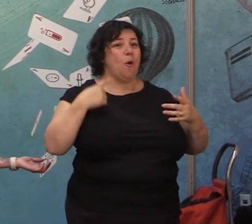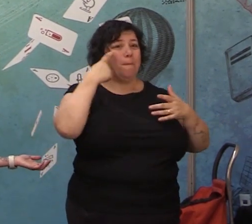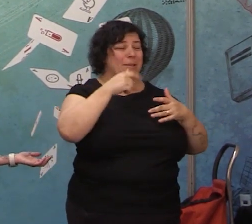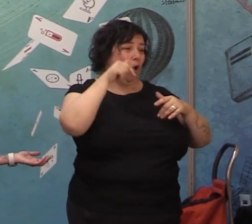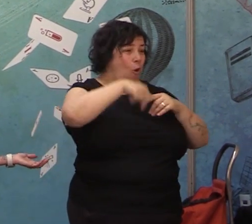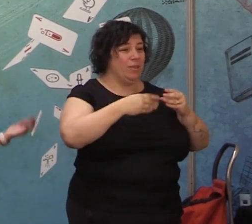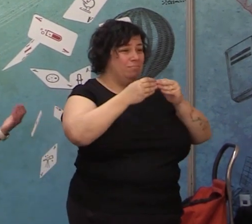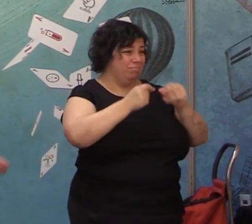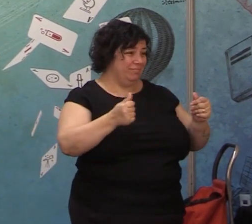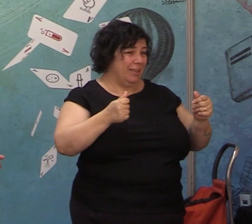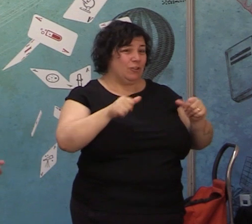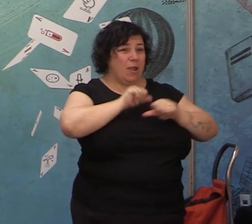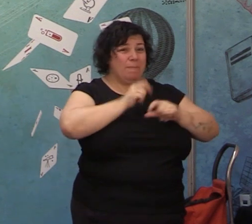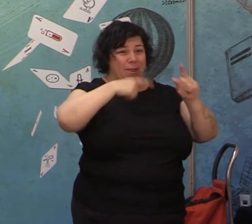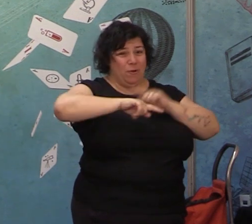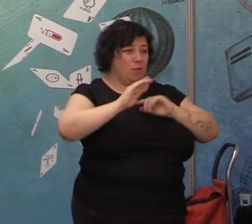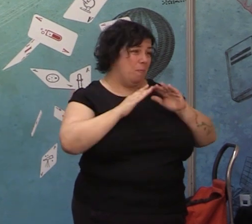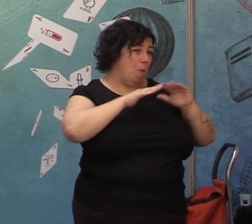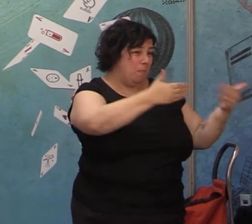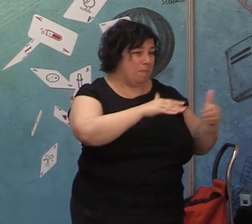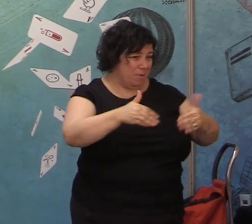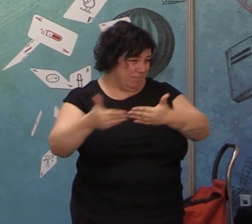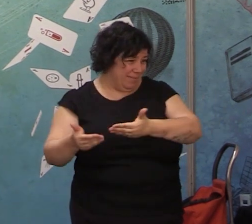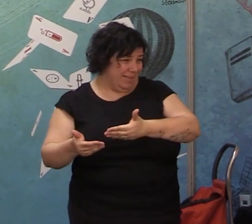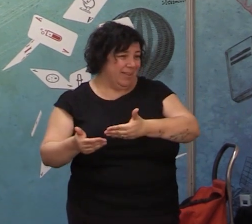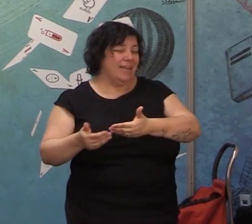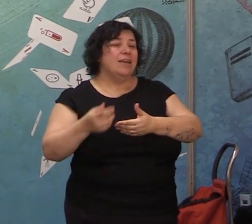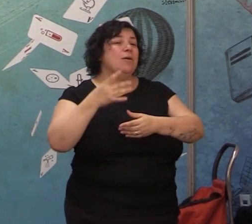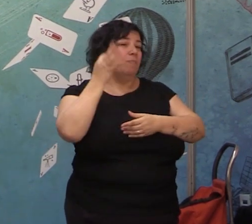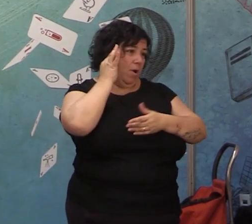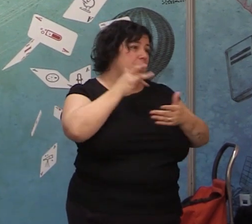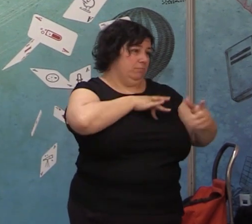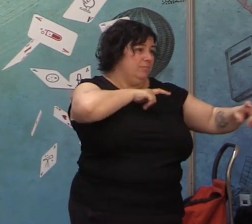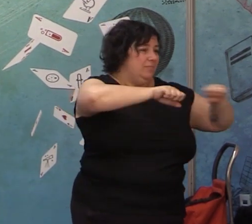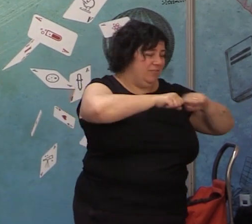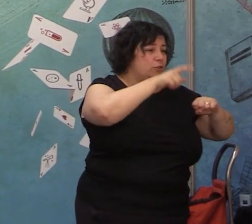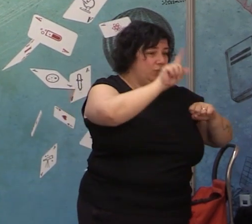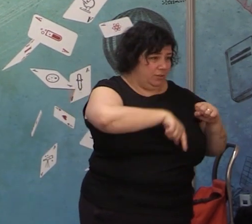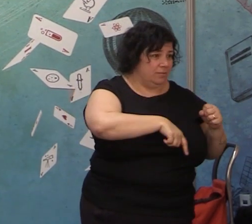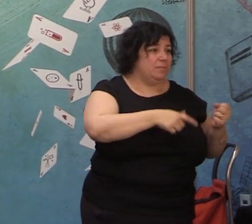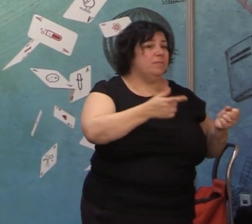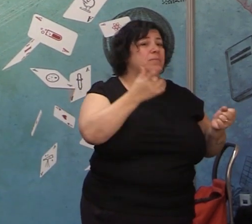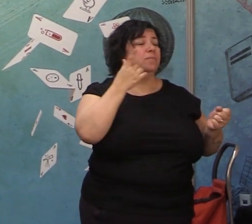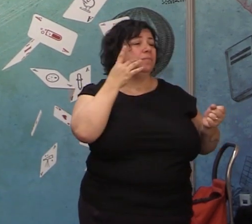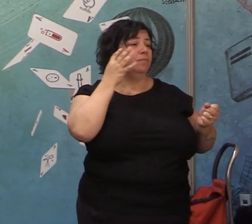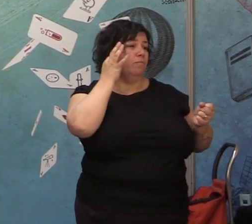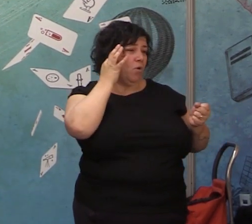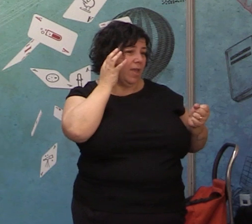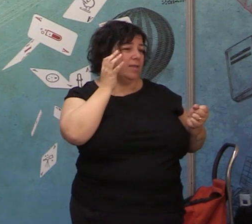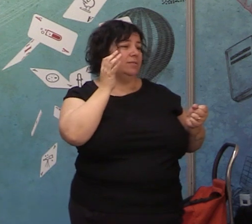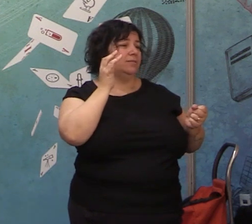hemos derribado. Espero que lo haya derribado. Las mujeres sí sufren infartos. Las mujeres